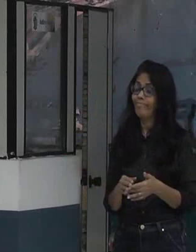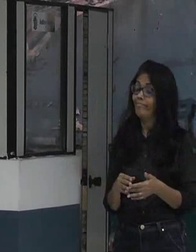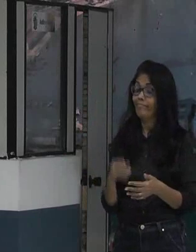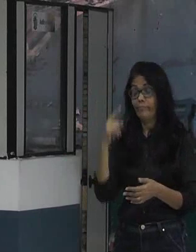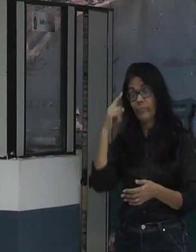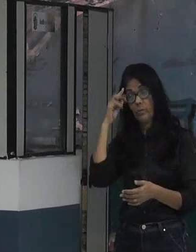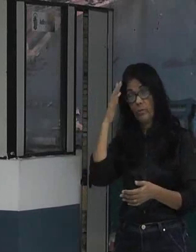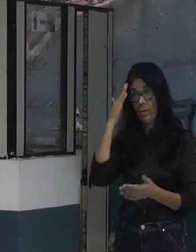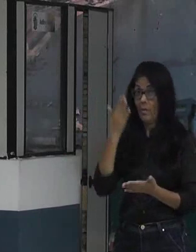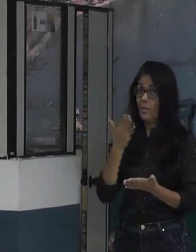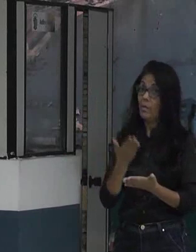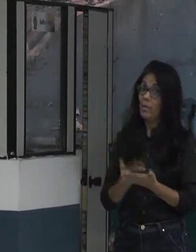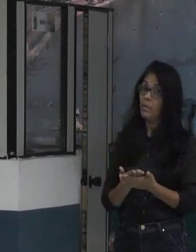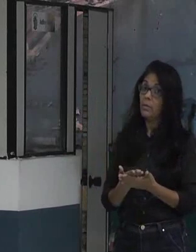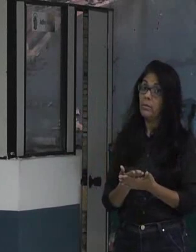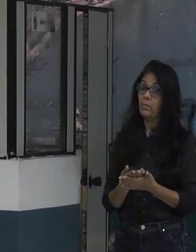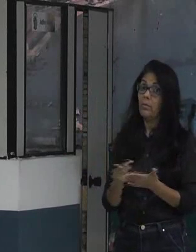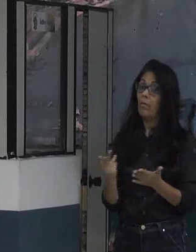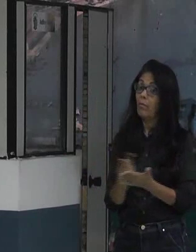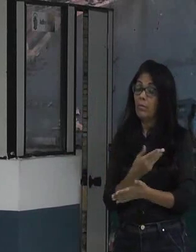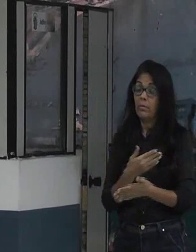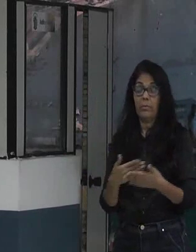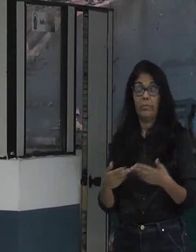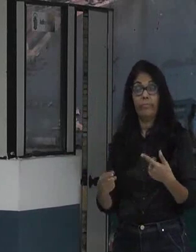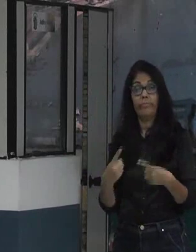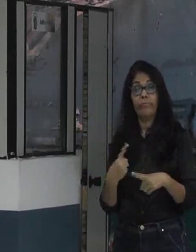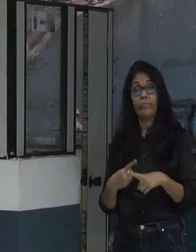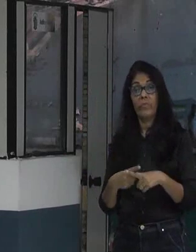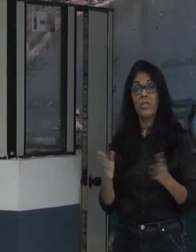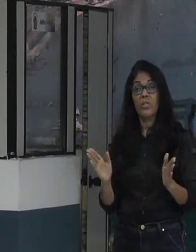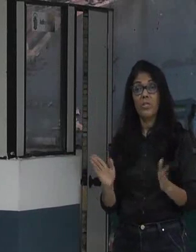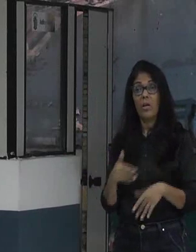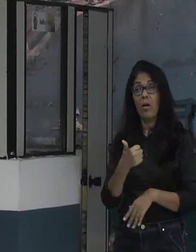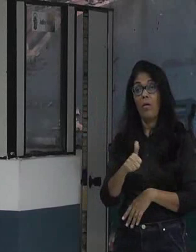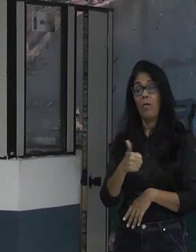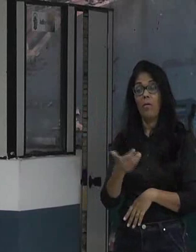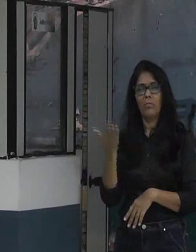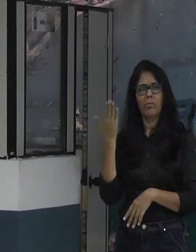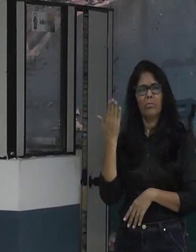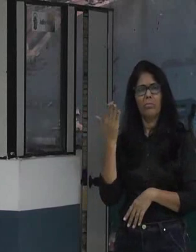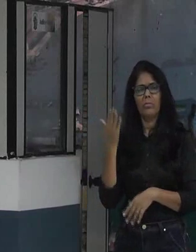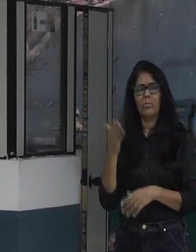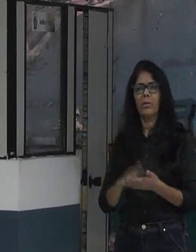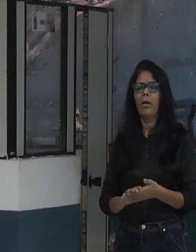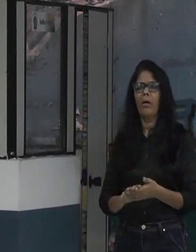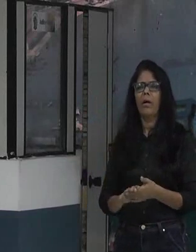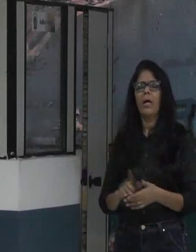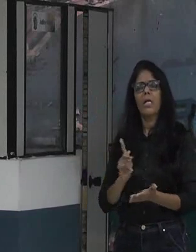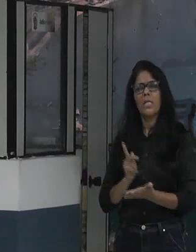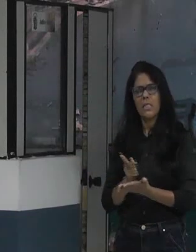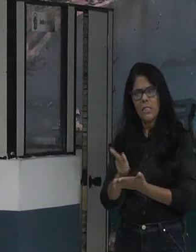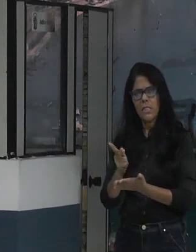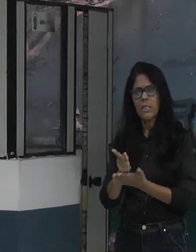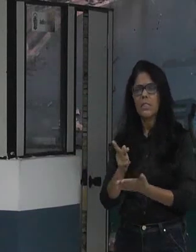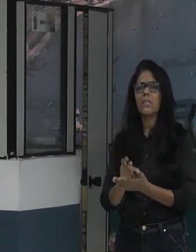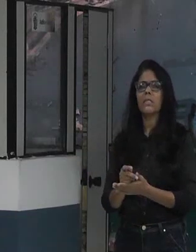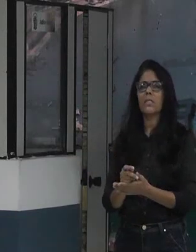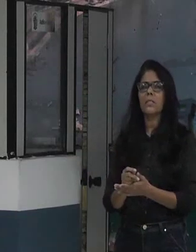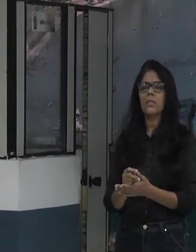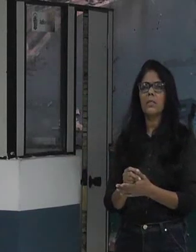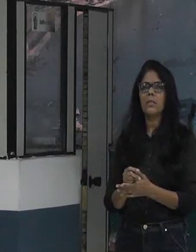negócio. E nesses 11 anos, os meus questionamentos não tiveram resposta. Então,